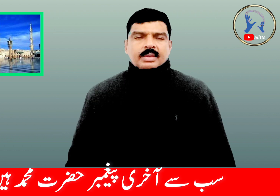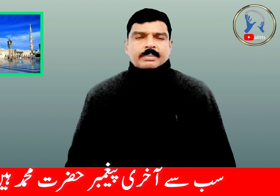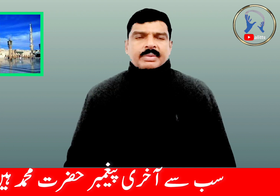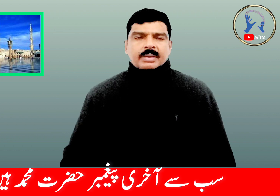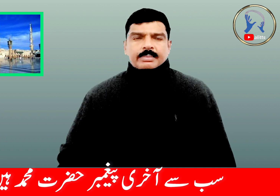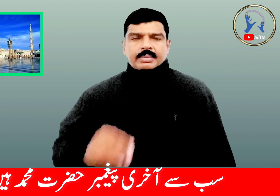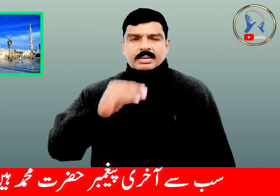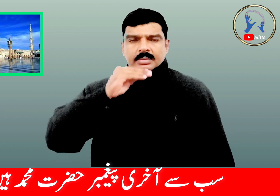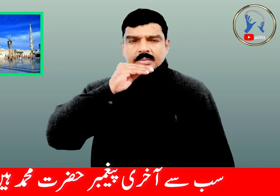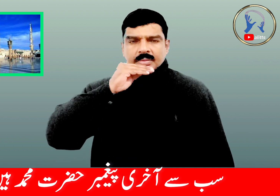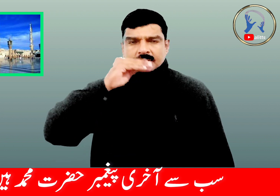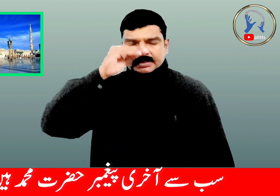پیغمبر